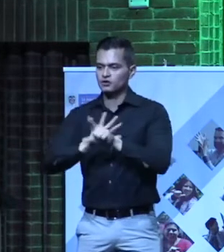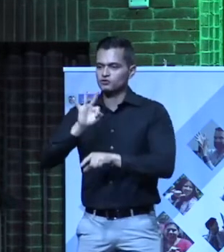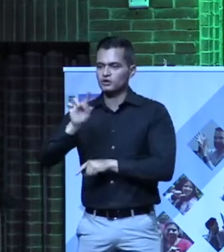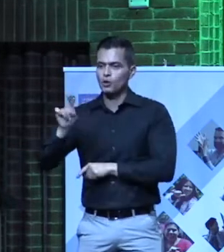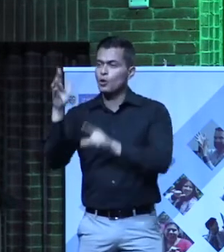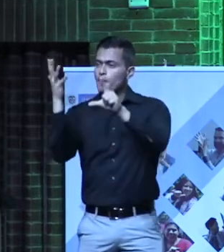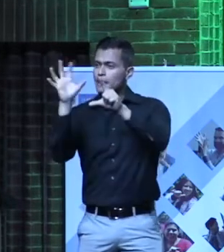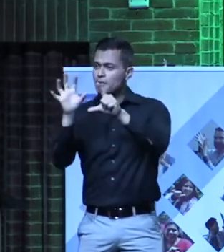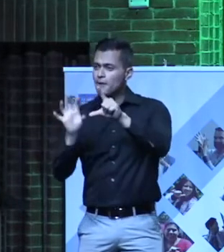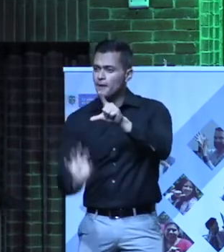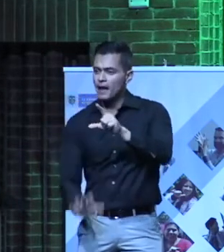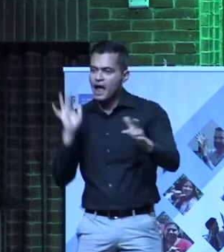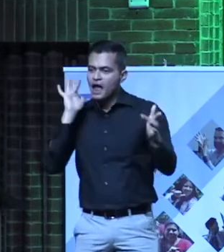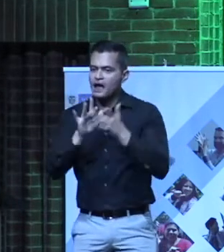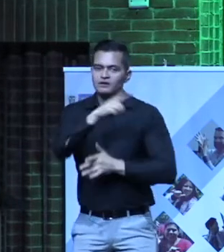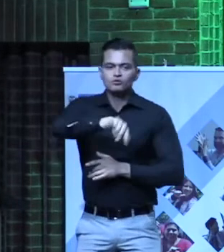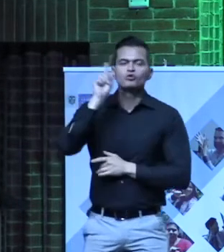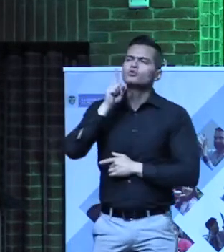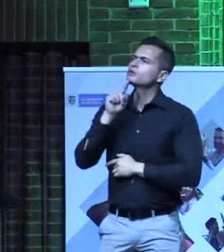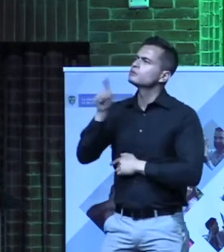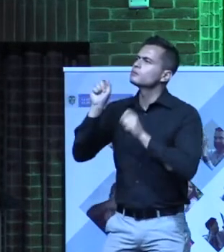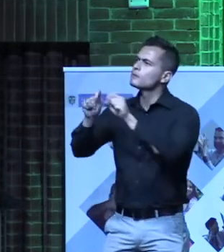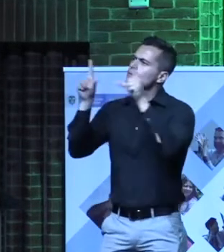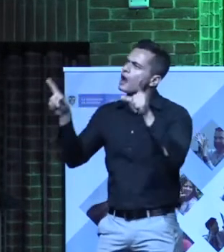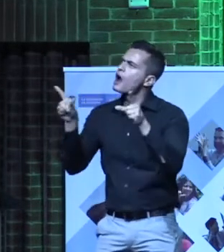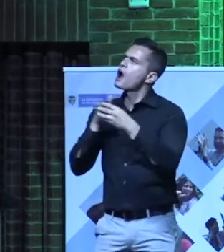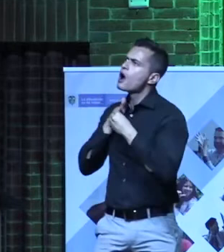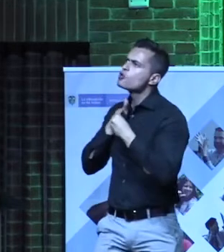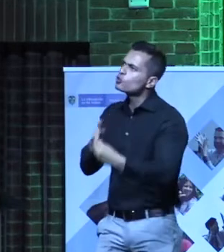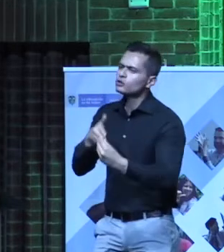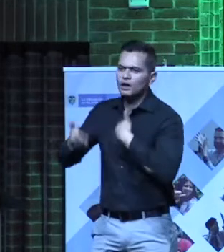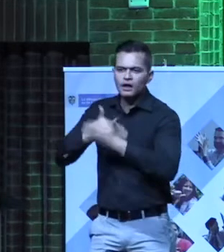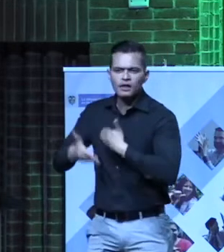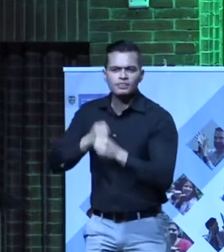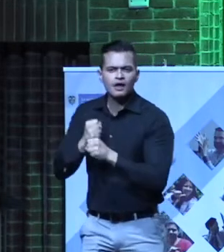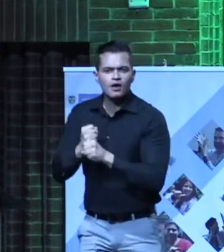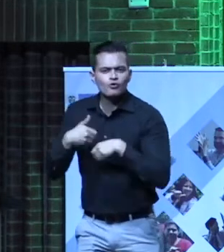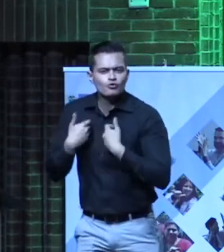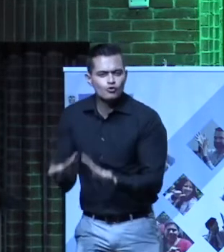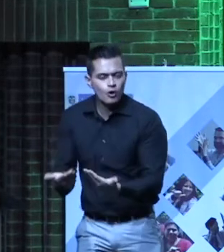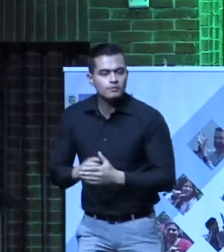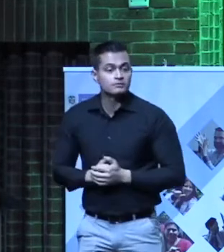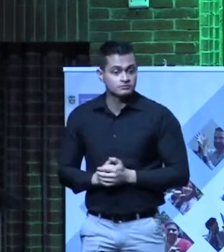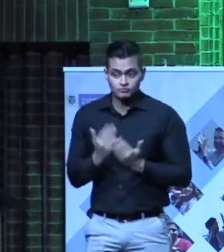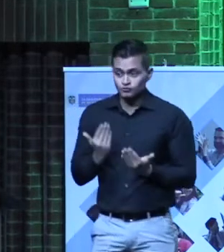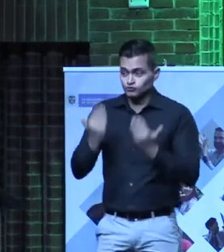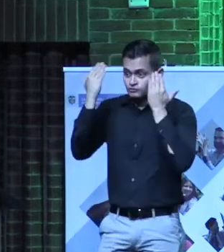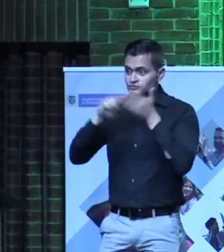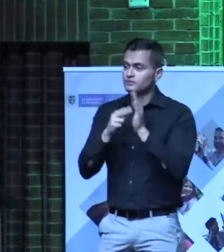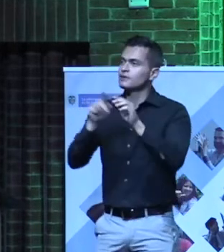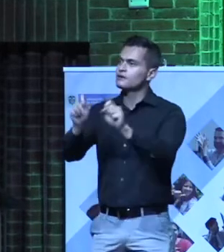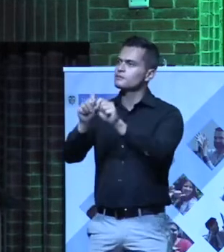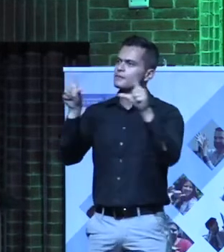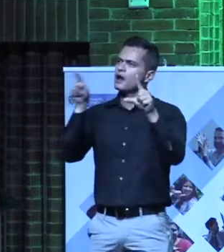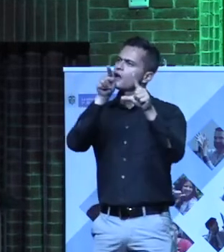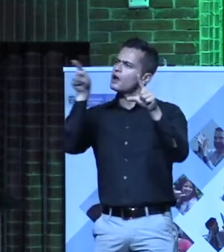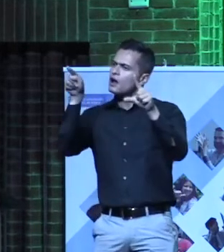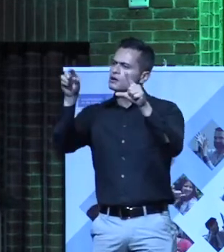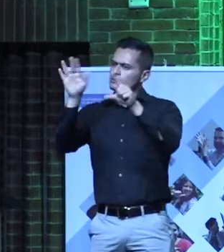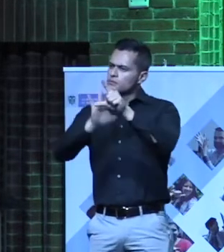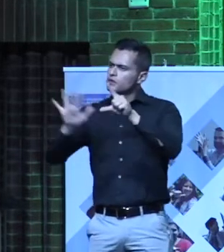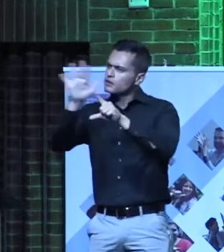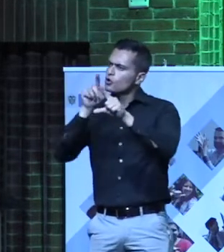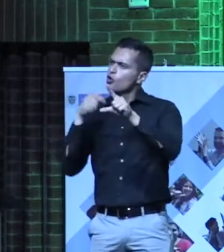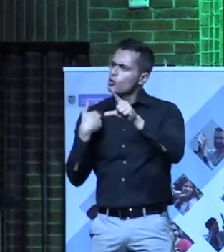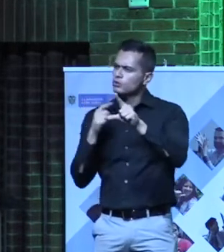con discapacidad auditiva. Ahí una persona puede entrar perfectamente, mirar detalladamente cómo es el proceso de